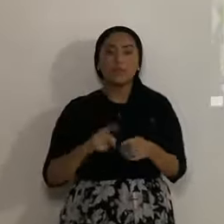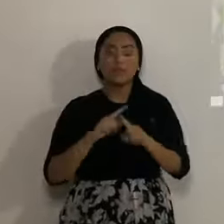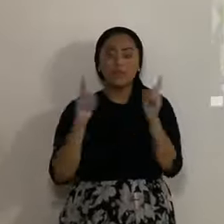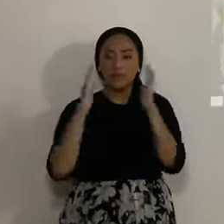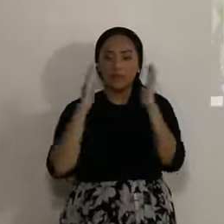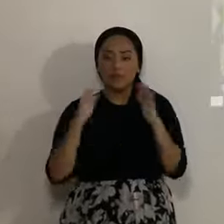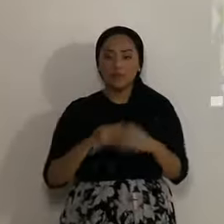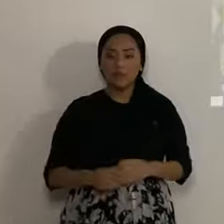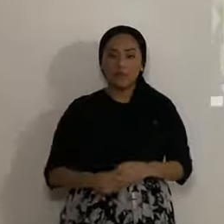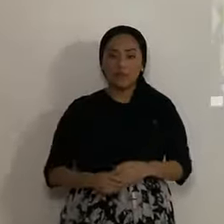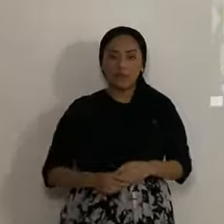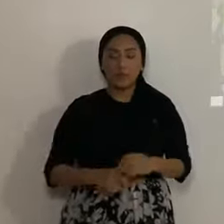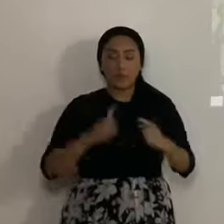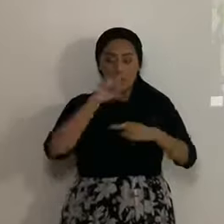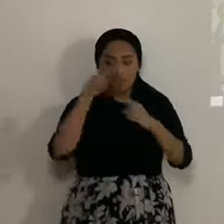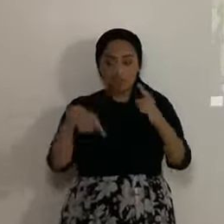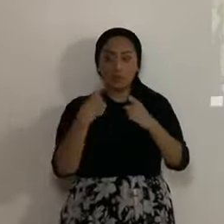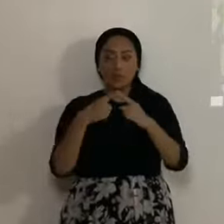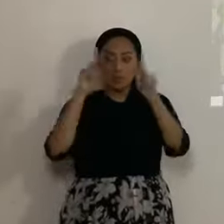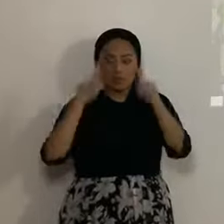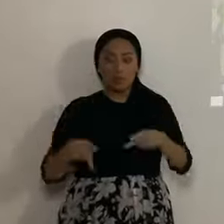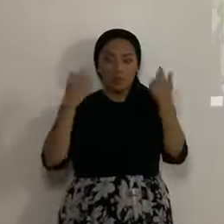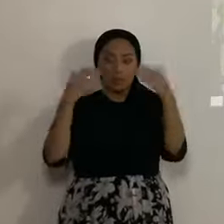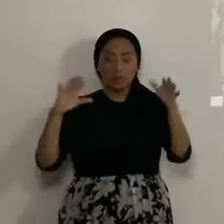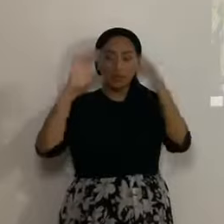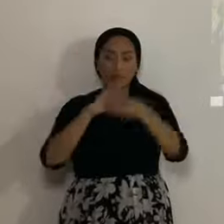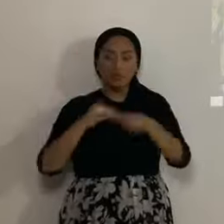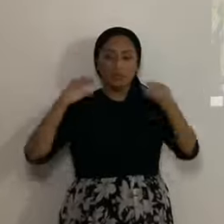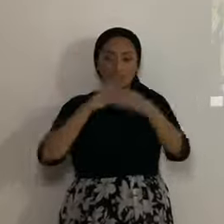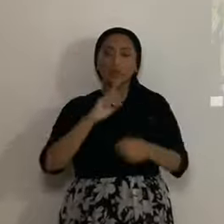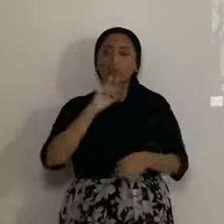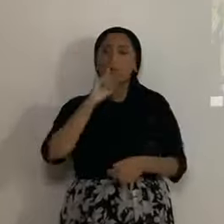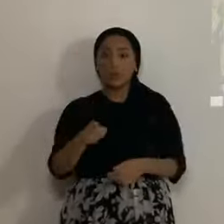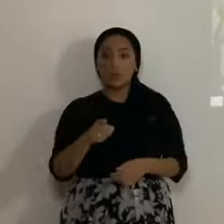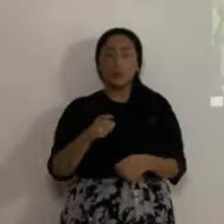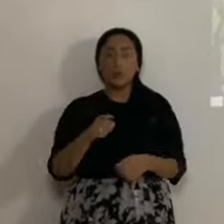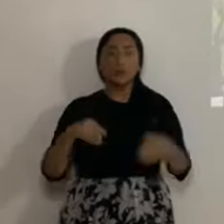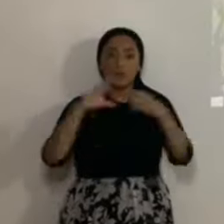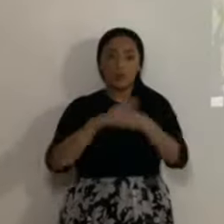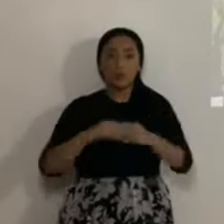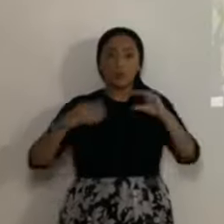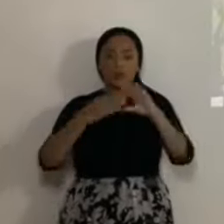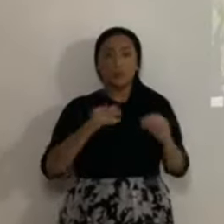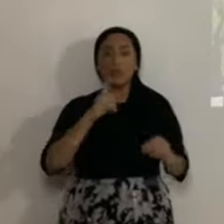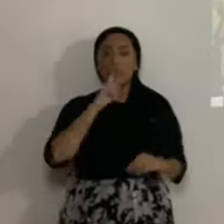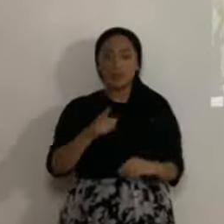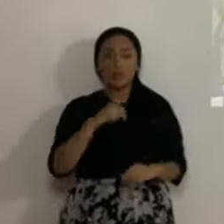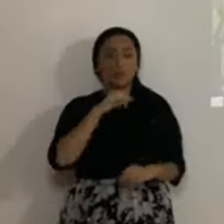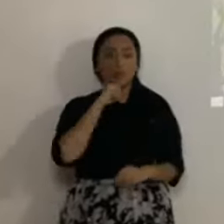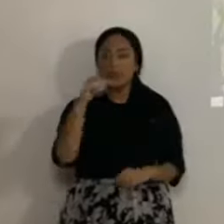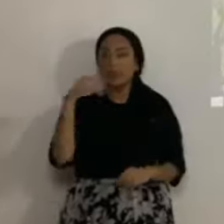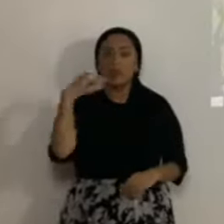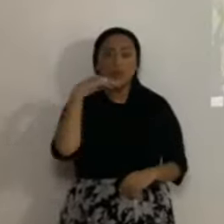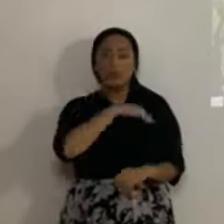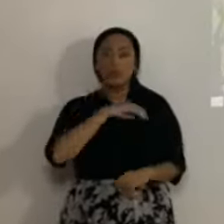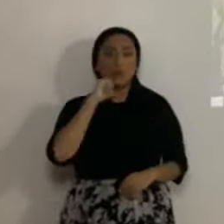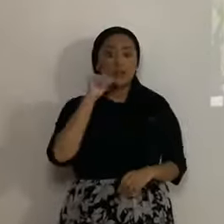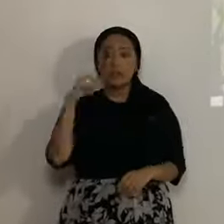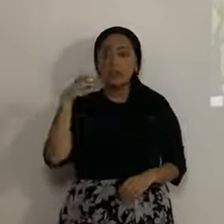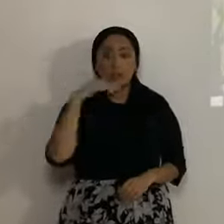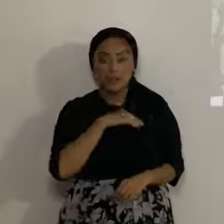vamos, cuando una persona ya habla verdad, entonces, como habla verdad, no miente, y como no